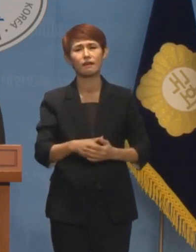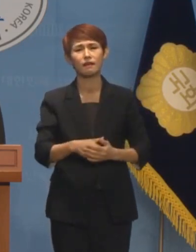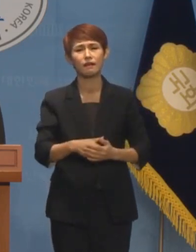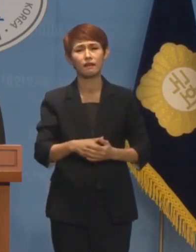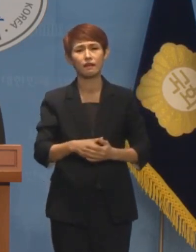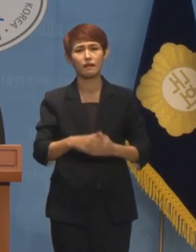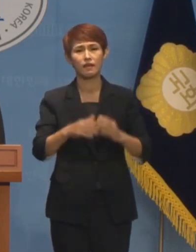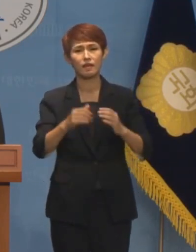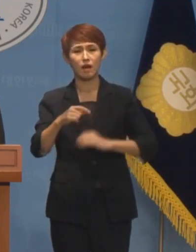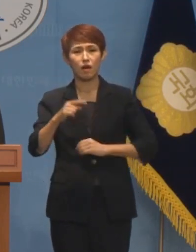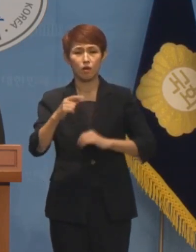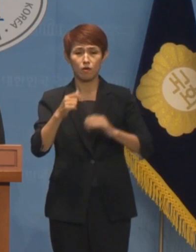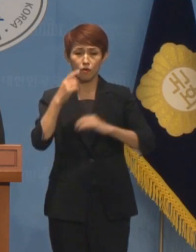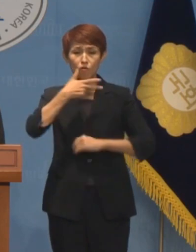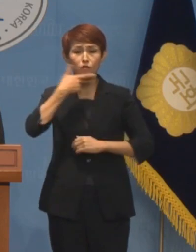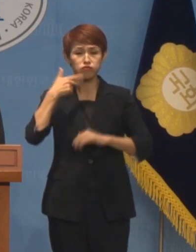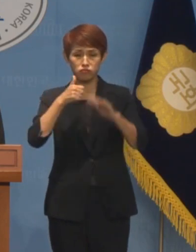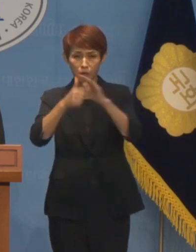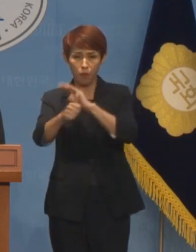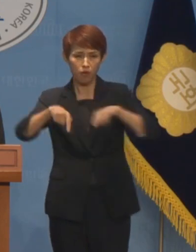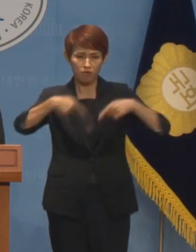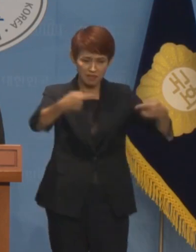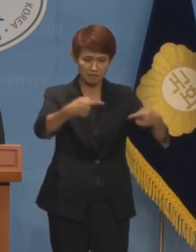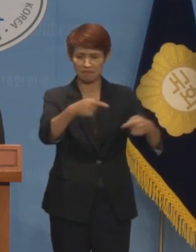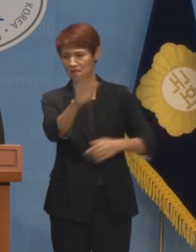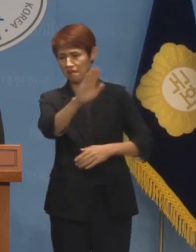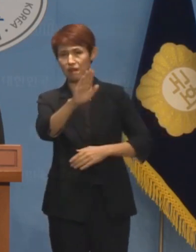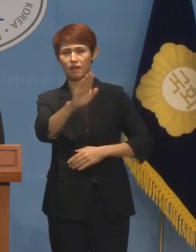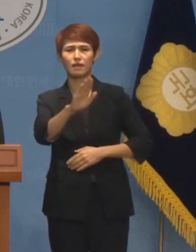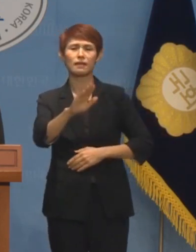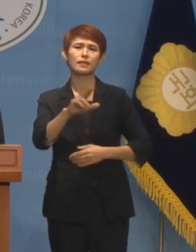감수성으로 대한민국의 명예를 실추시키고 있습니다.